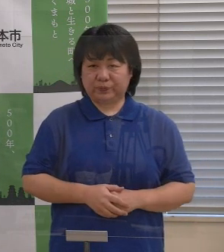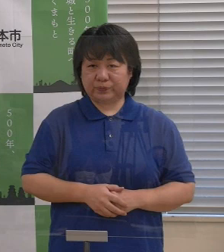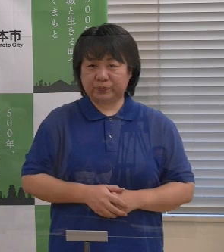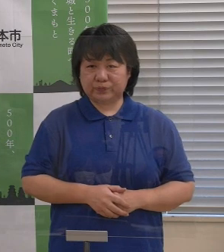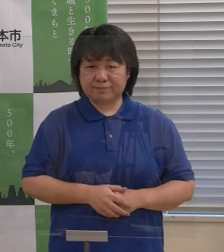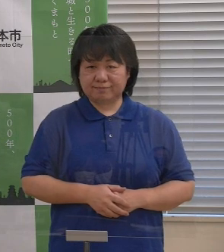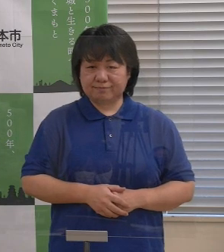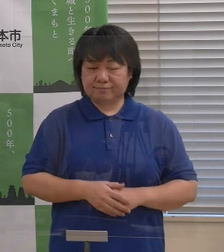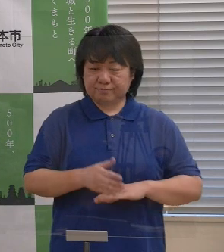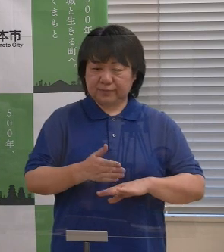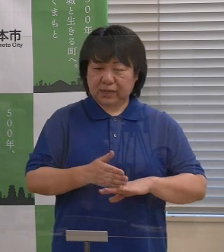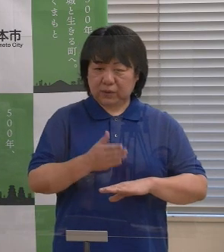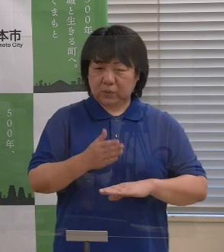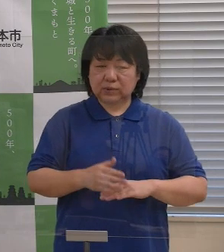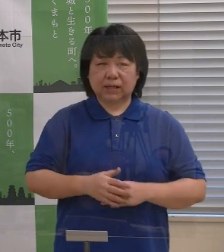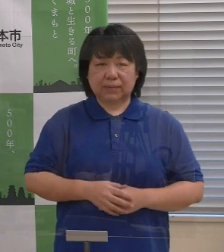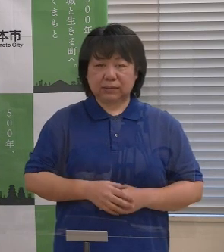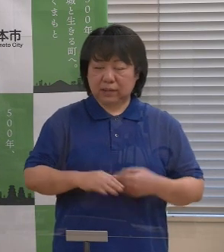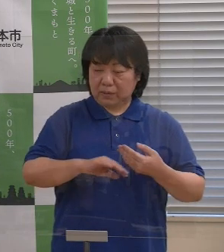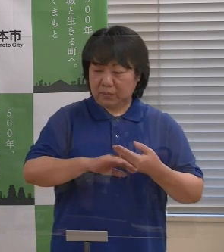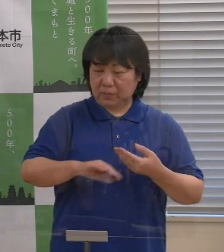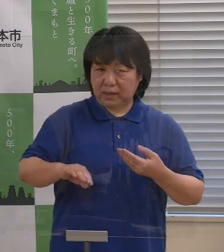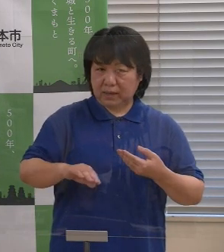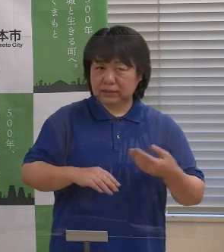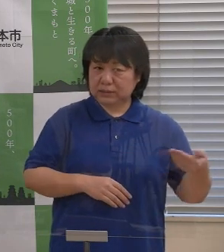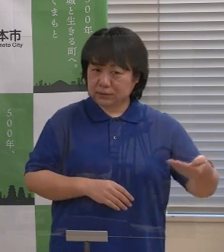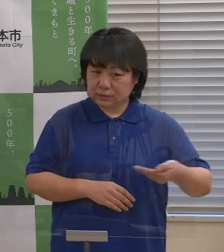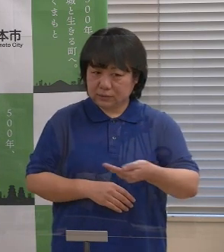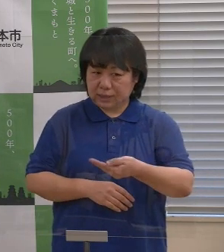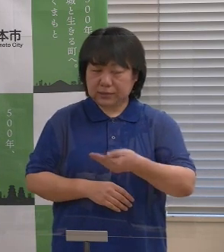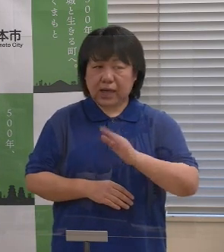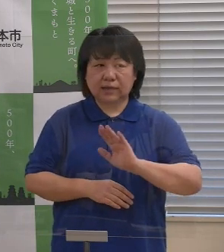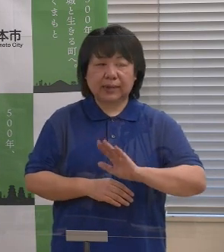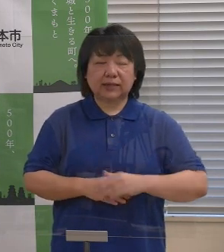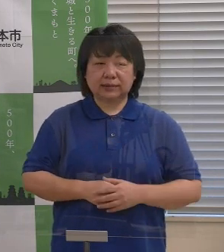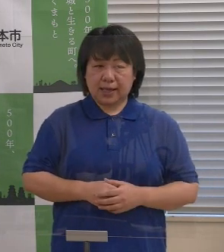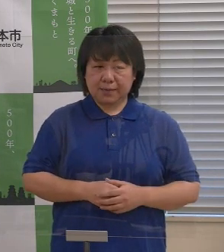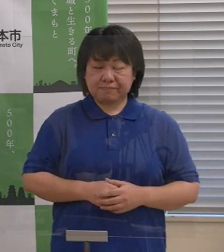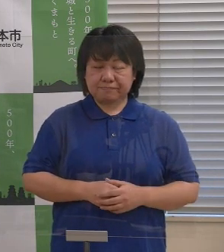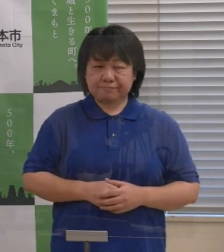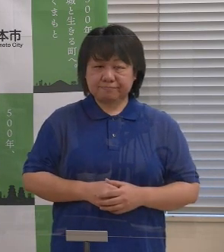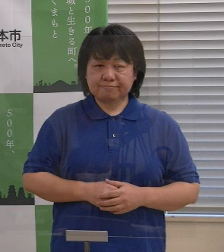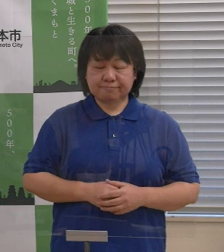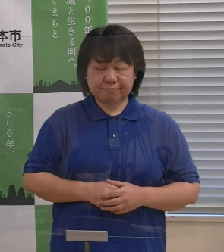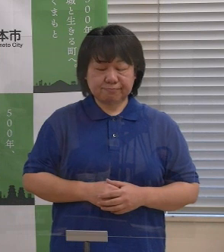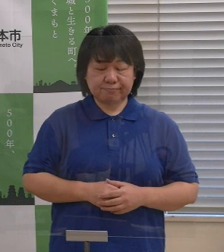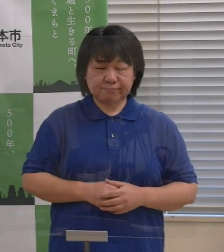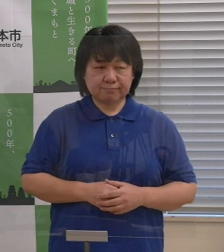とうございます。あとちょっと別の話で確認したいんですけど、その別の話というか